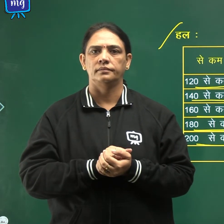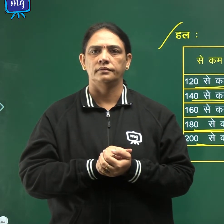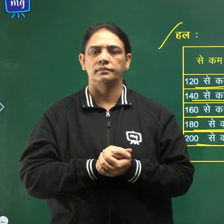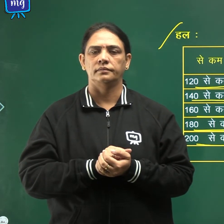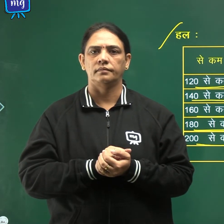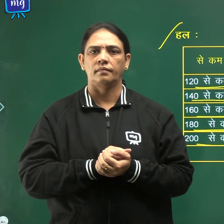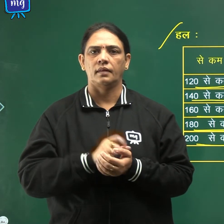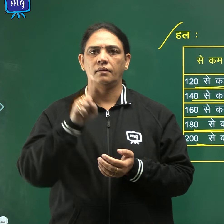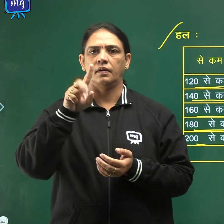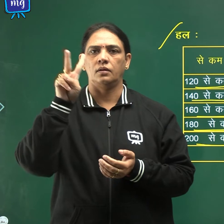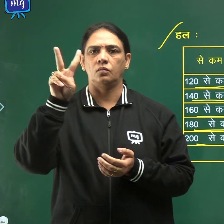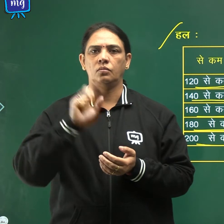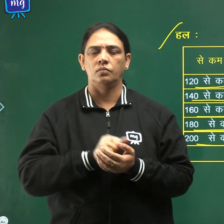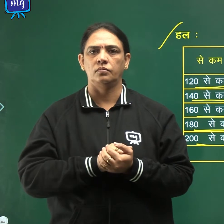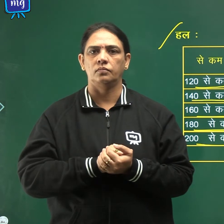12।